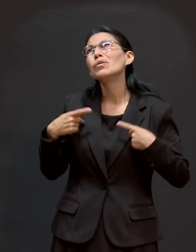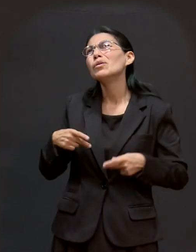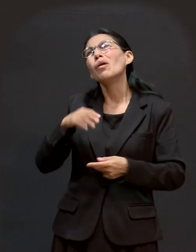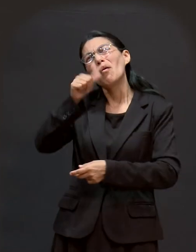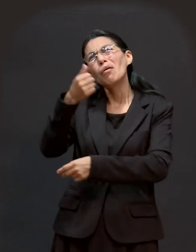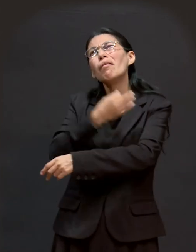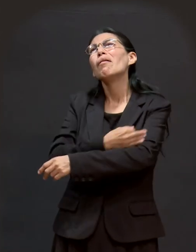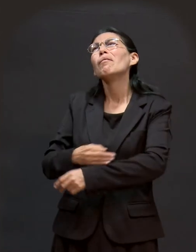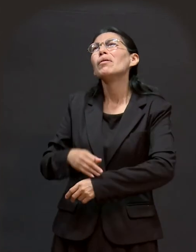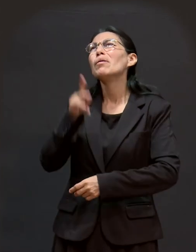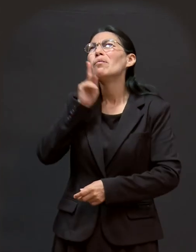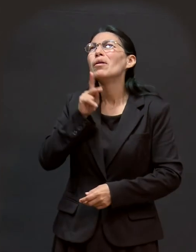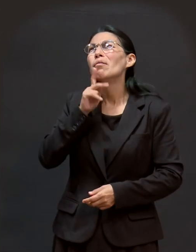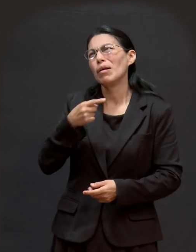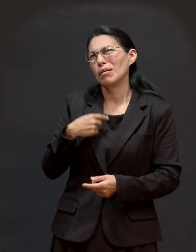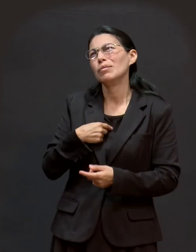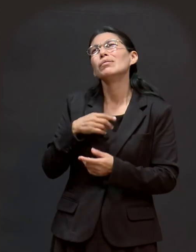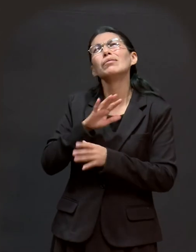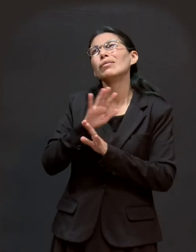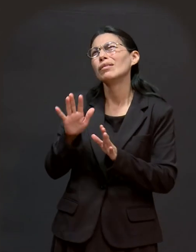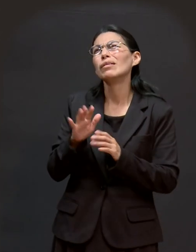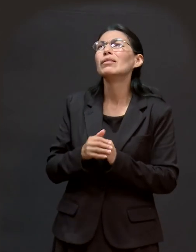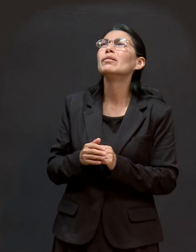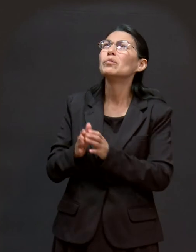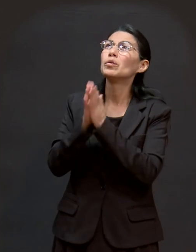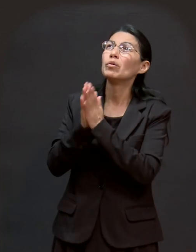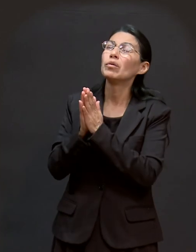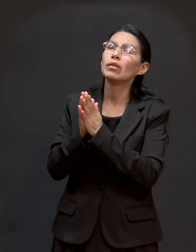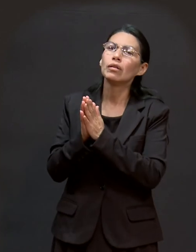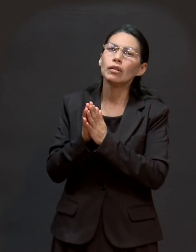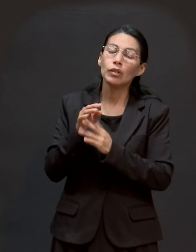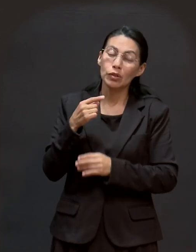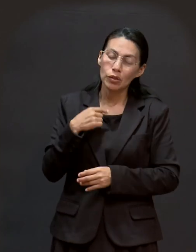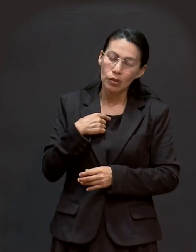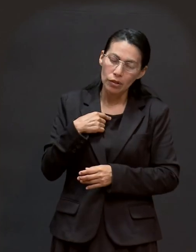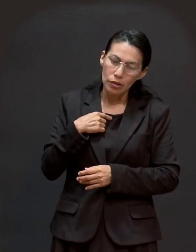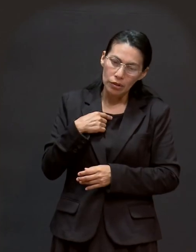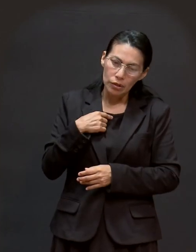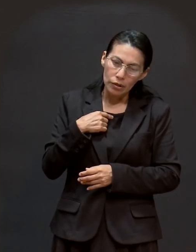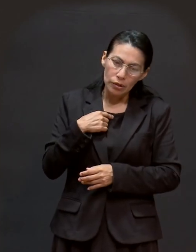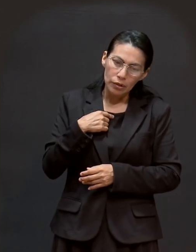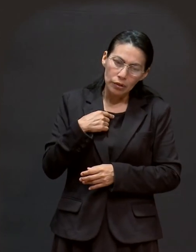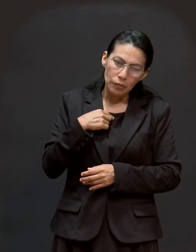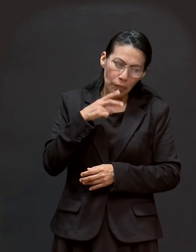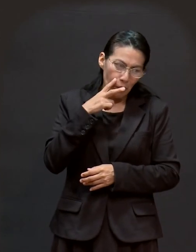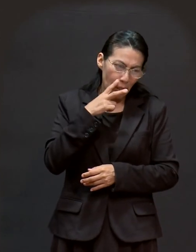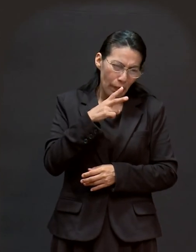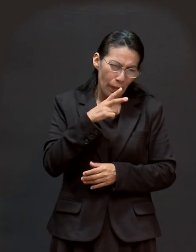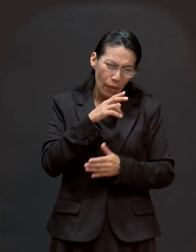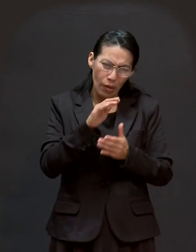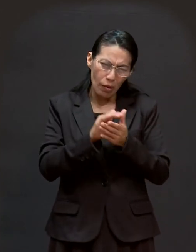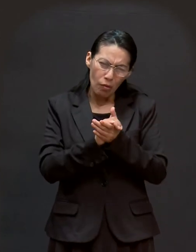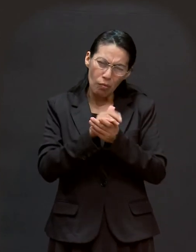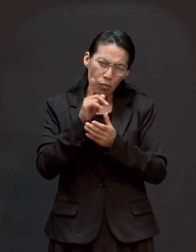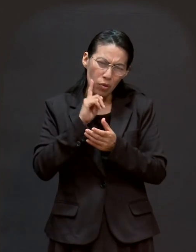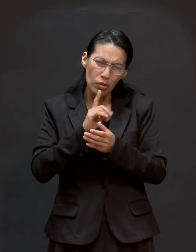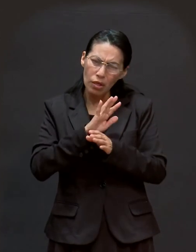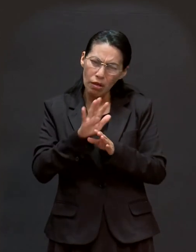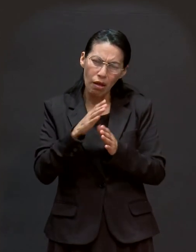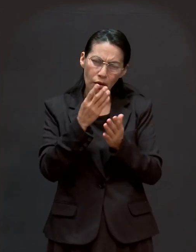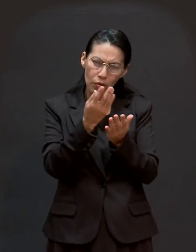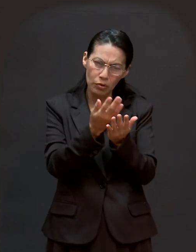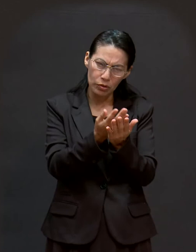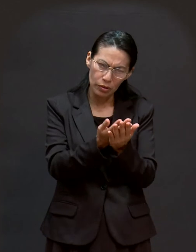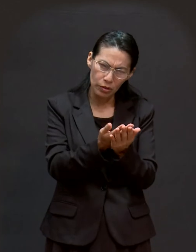búscate otra familia para probar este caí de rodillas solo cuando mi esposa ya